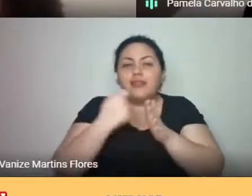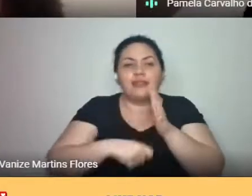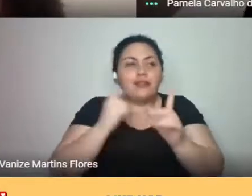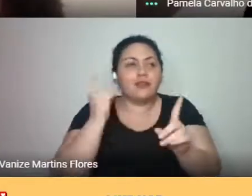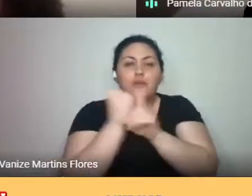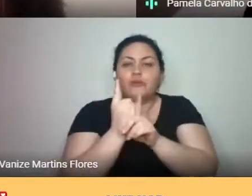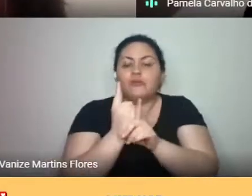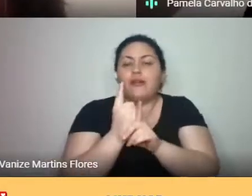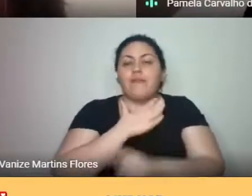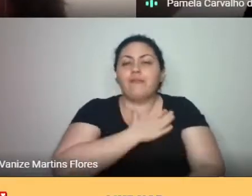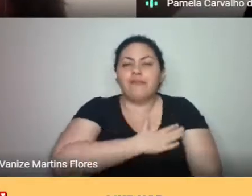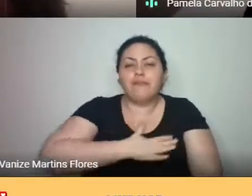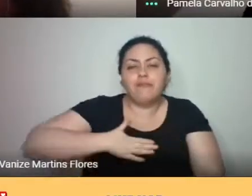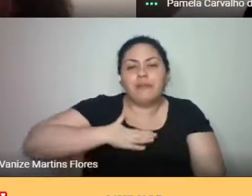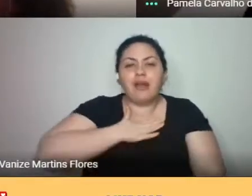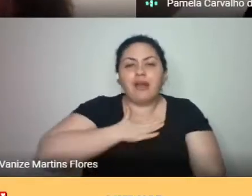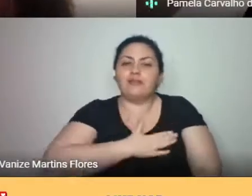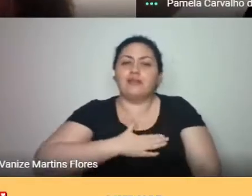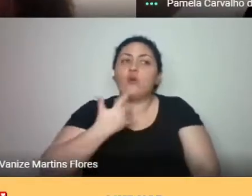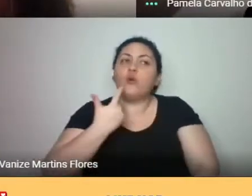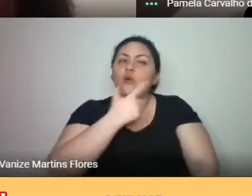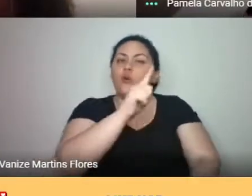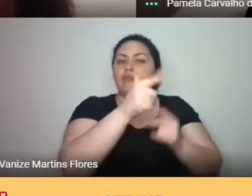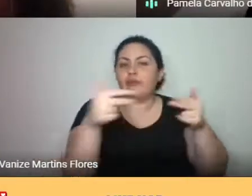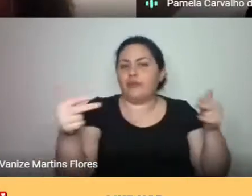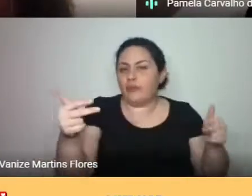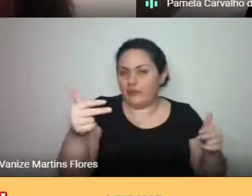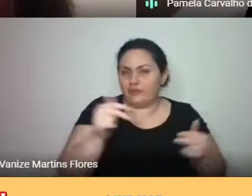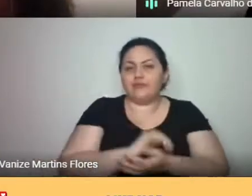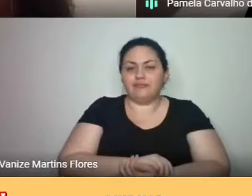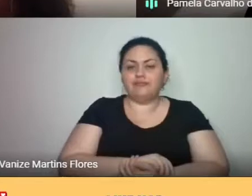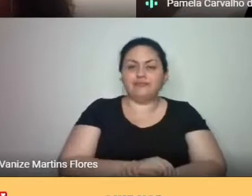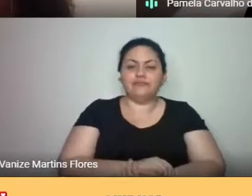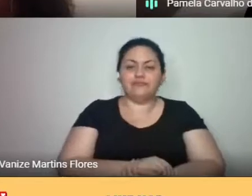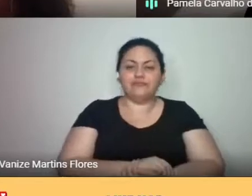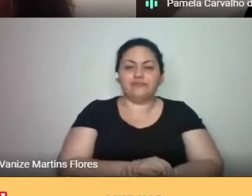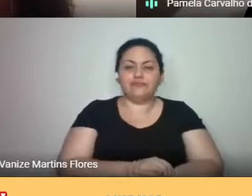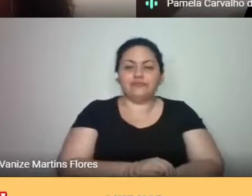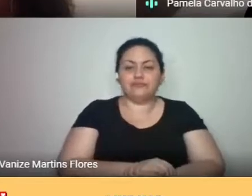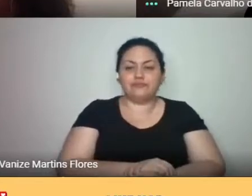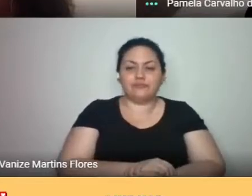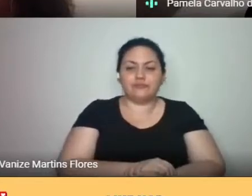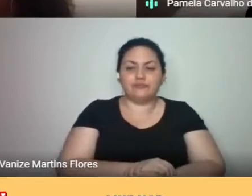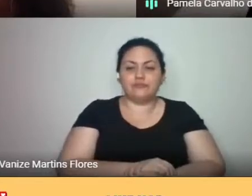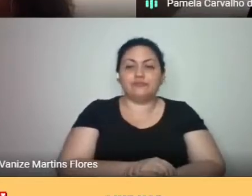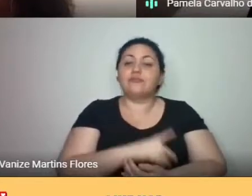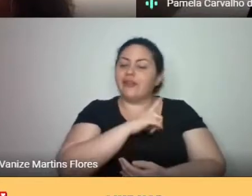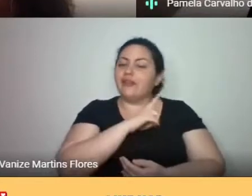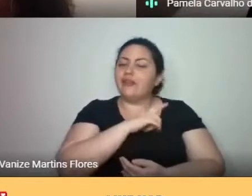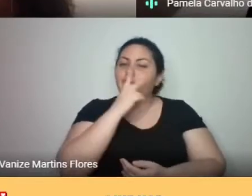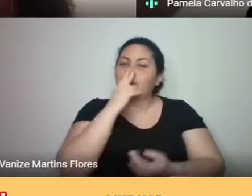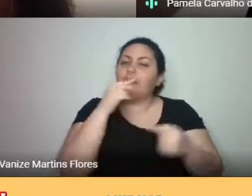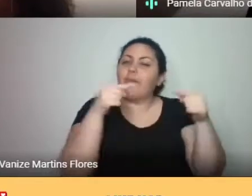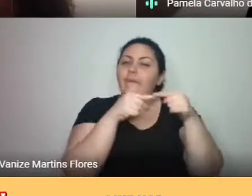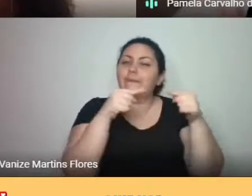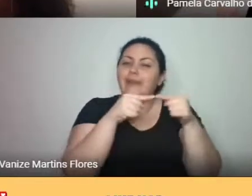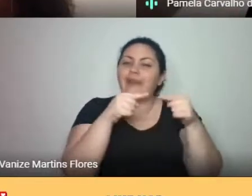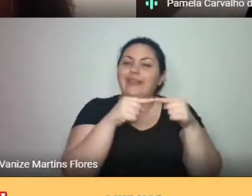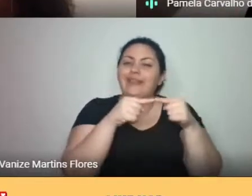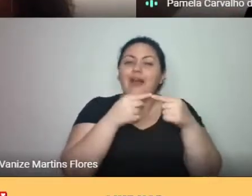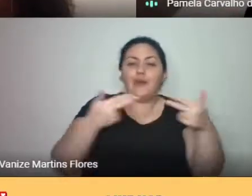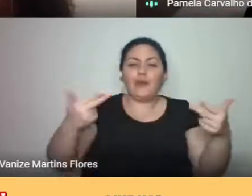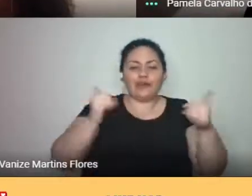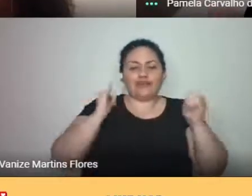em perder algumas coisas, né? Que tem um pouco a ver com isso de não fazer nada. Bom, eu não vou talvez